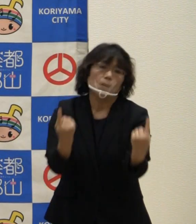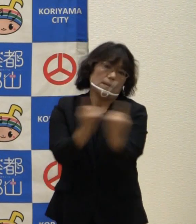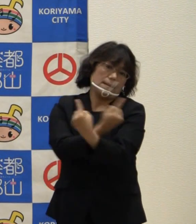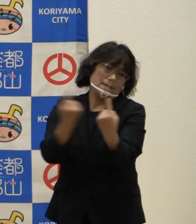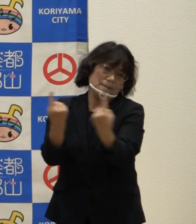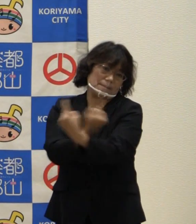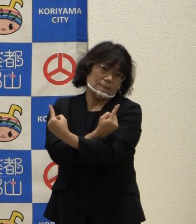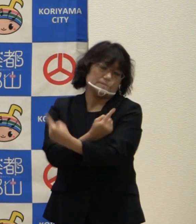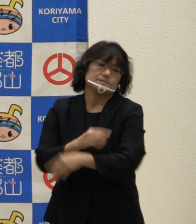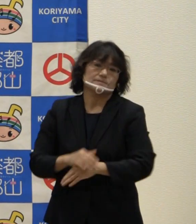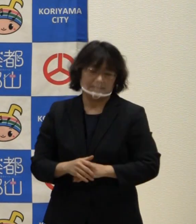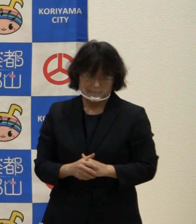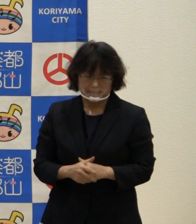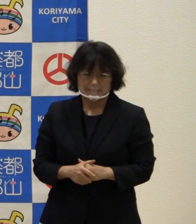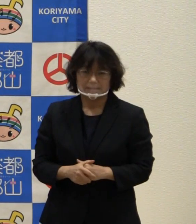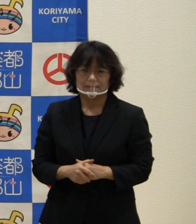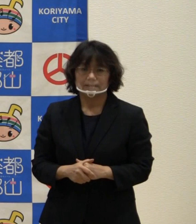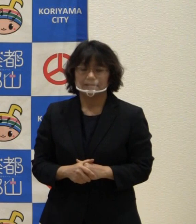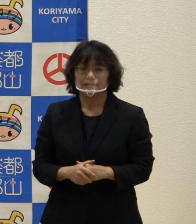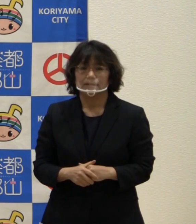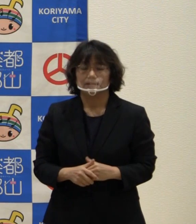ます。